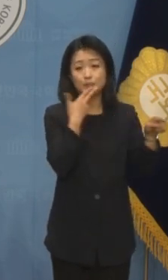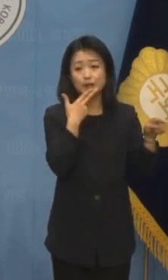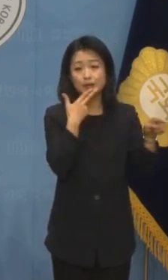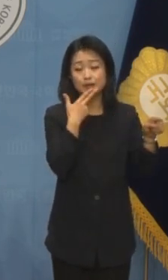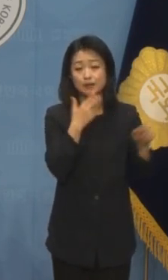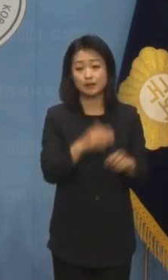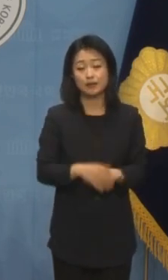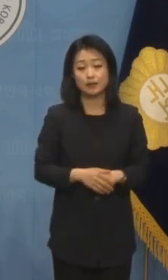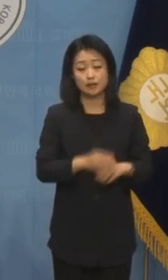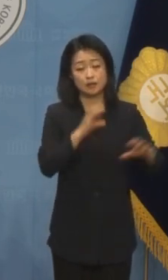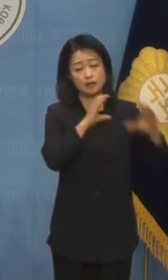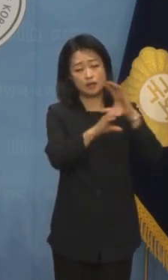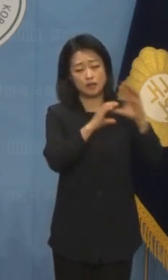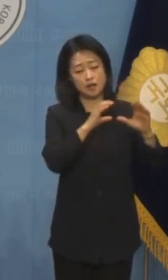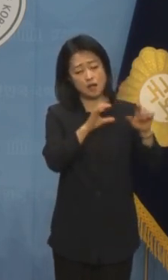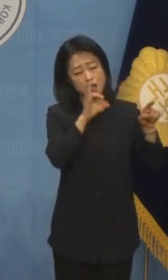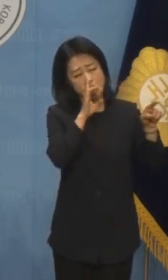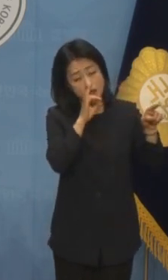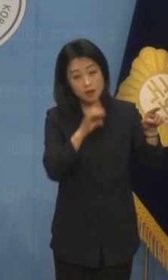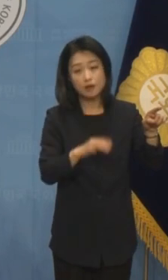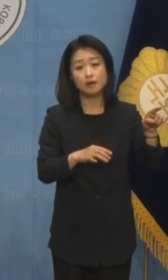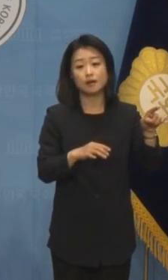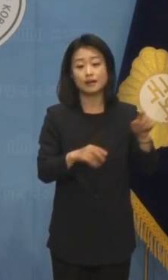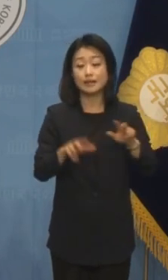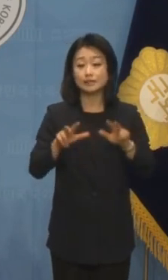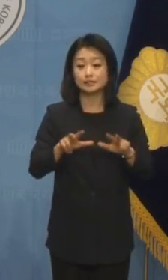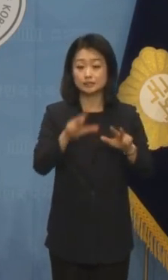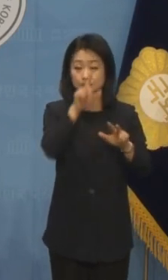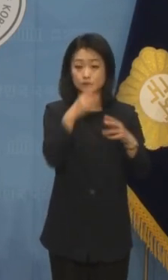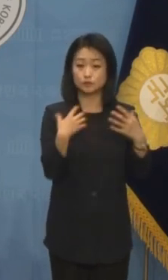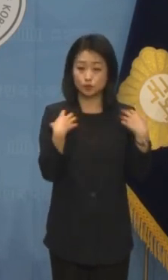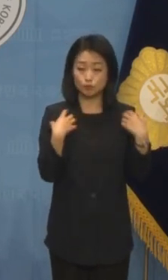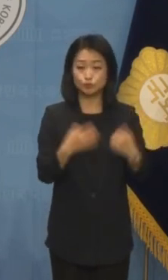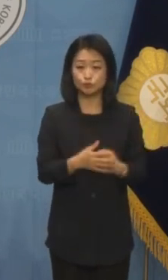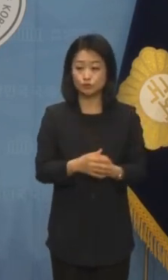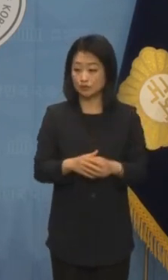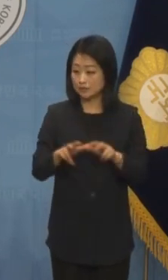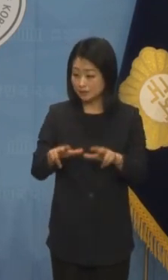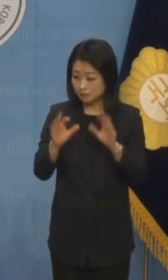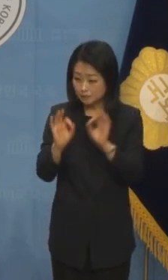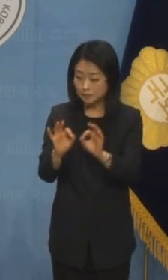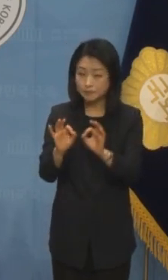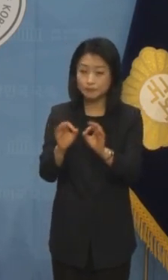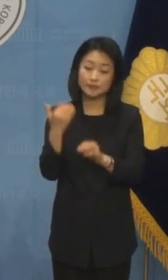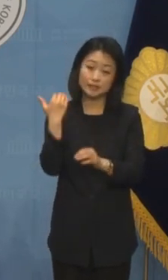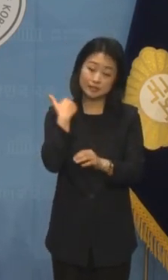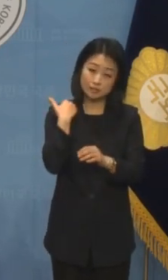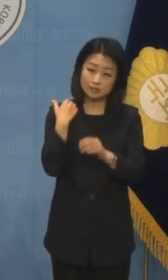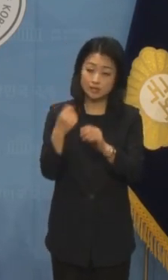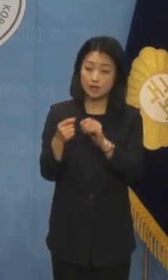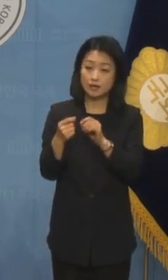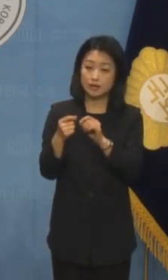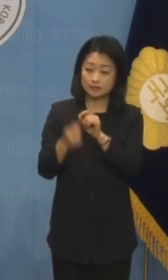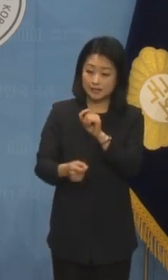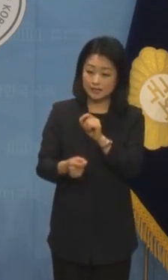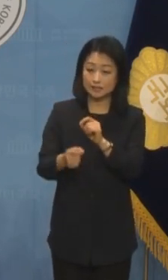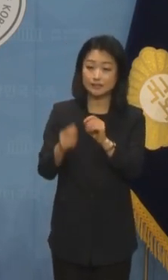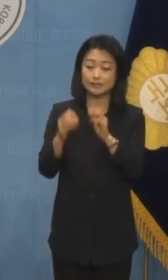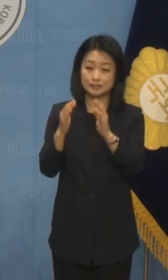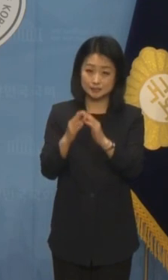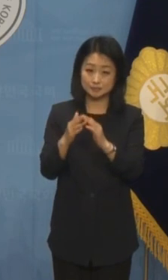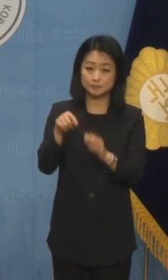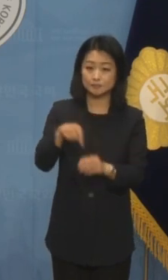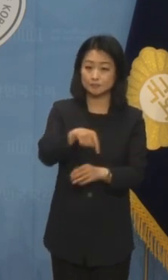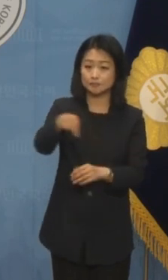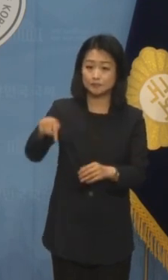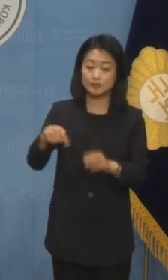이렇게 불통의 셈이십니까? 지금의 전국이 후순위 임차인들은 경공매 유예가 곧 풀린다고 합니다.